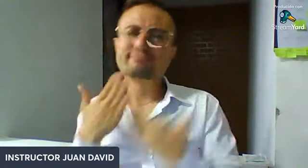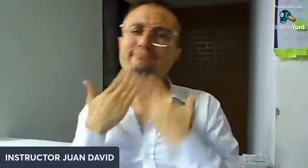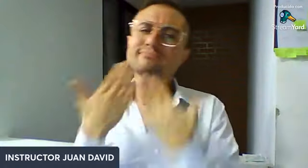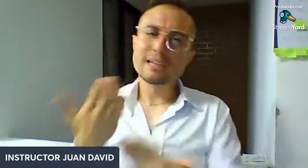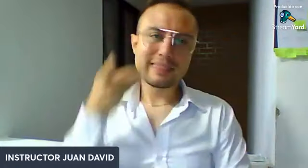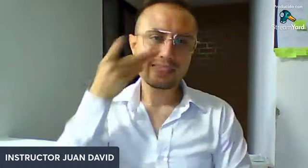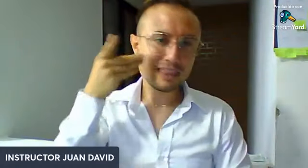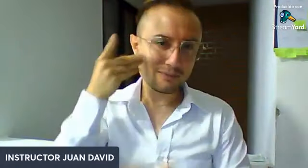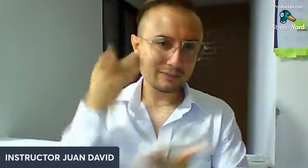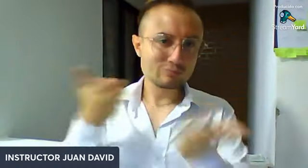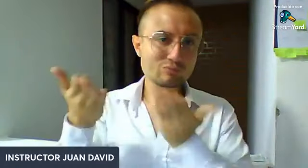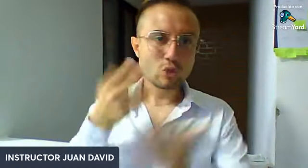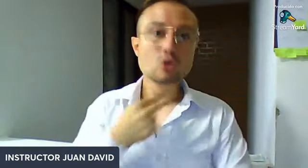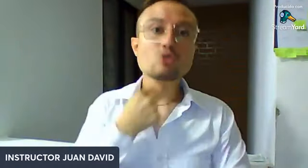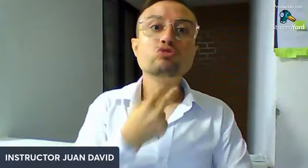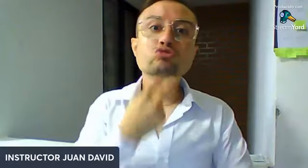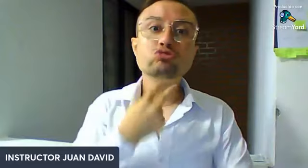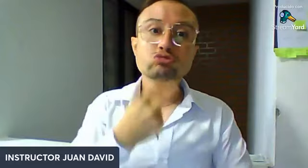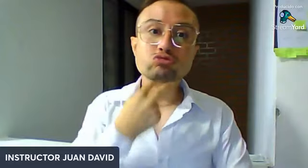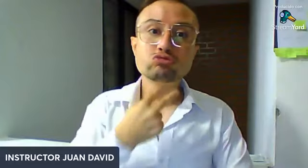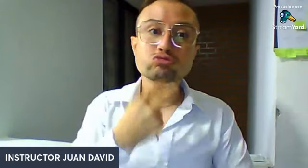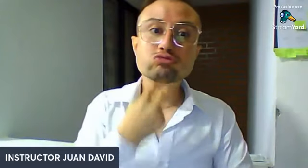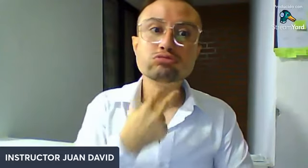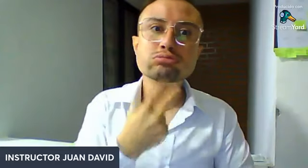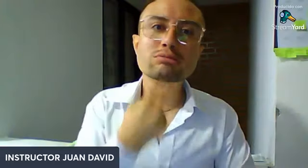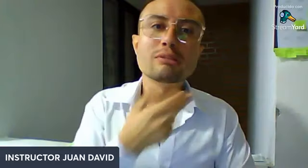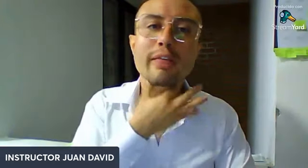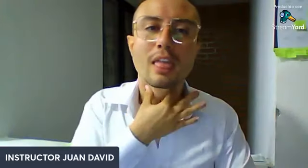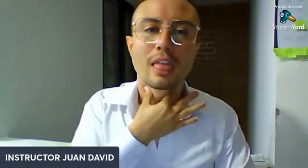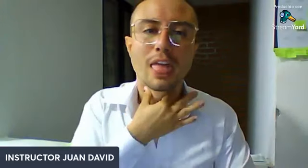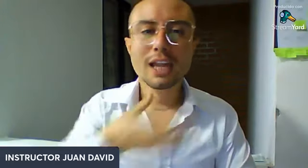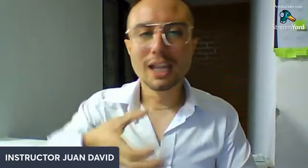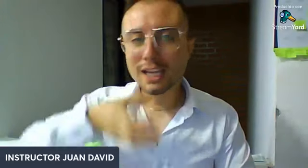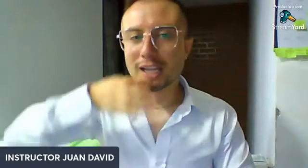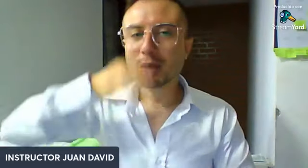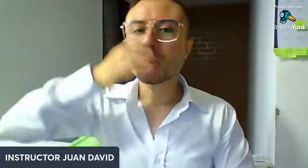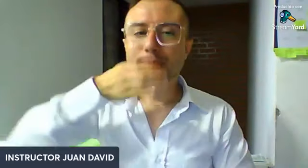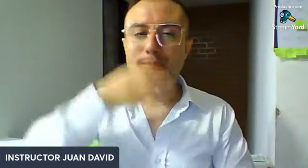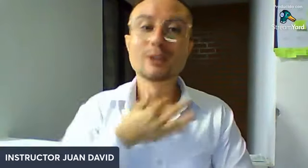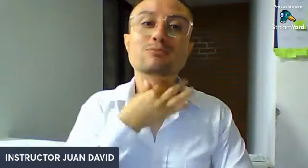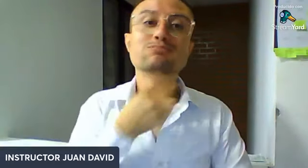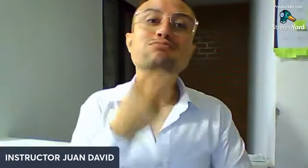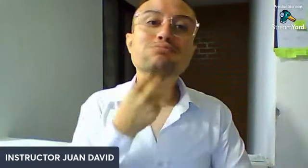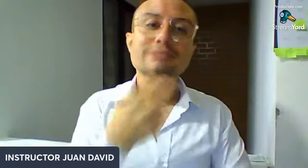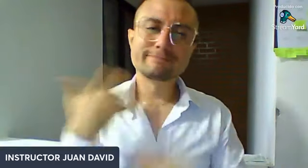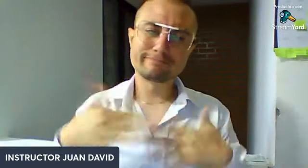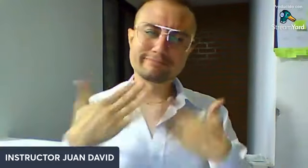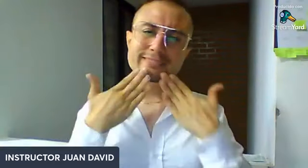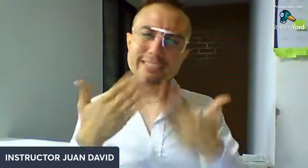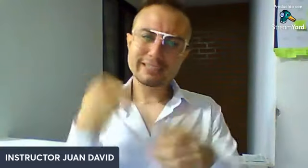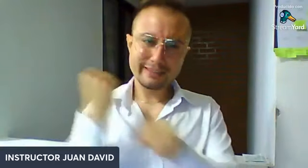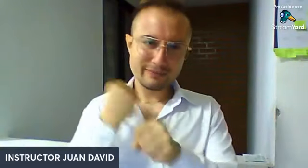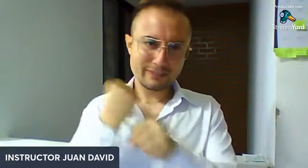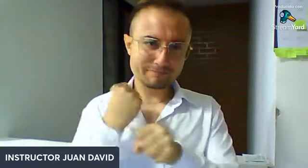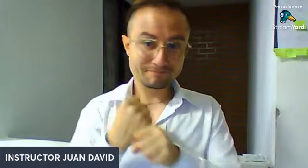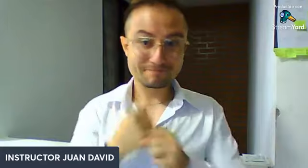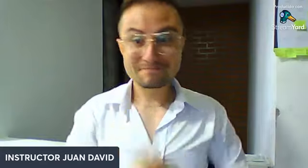esfuerzo hasta el día de hoy. También gracias a David por ese servicio de interpretación. A vos que debe estar cansado, mejor dicho, ya para tomar